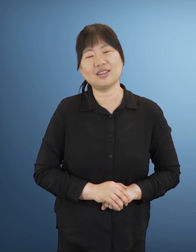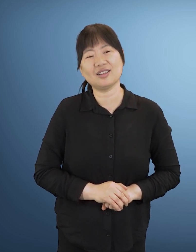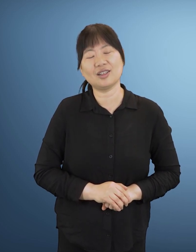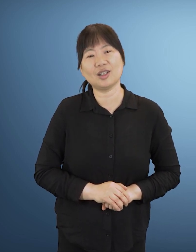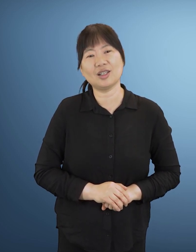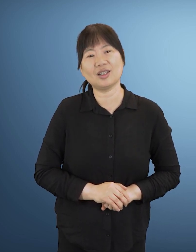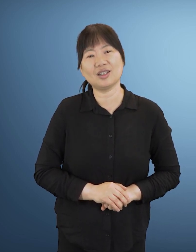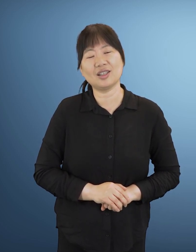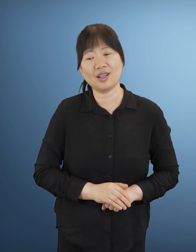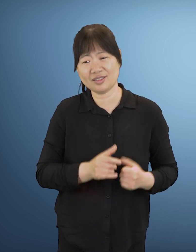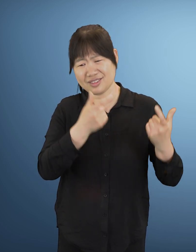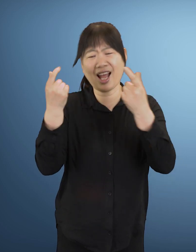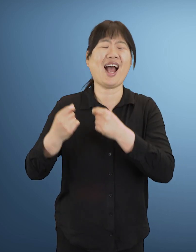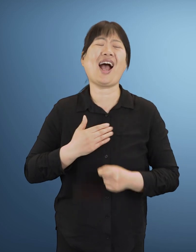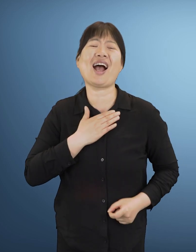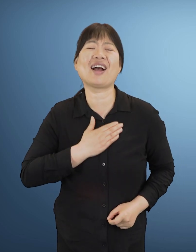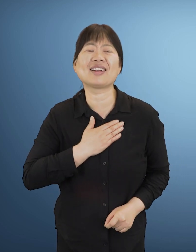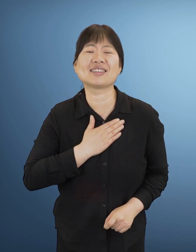저기 다 알지.